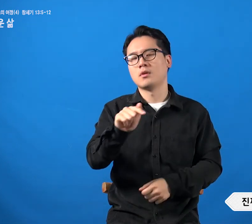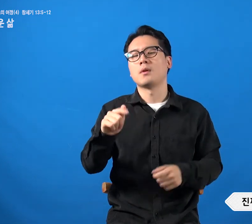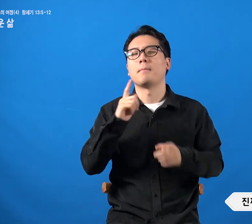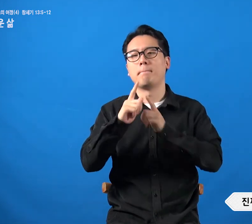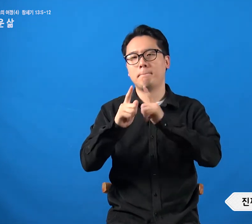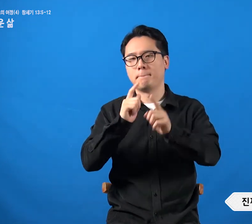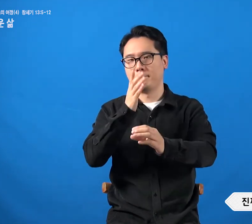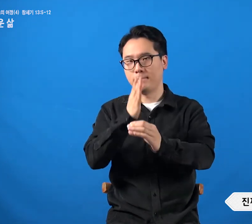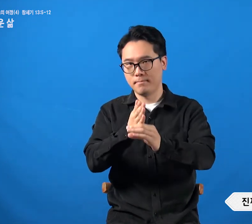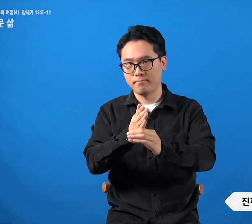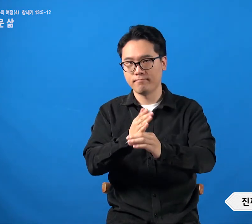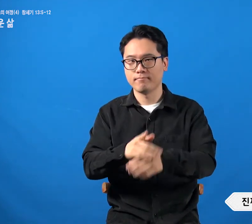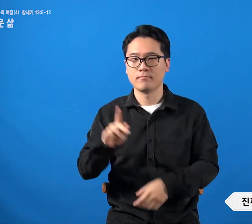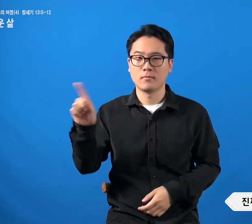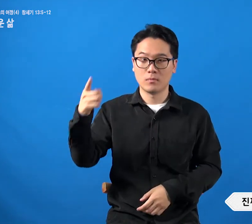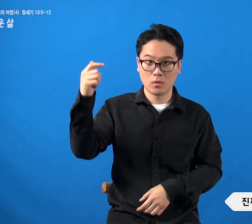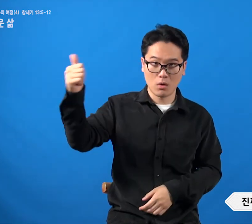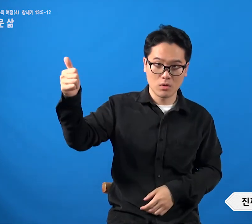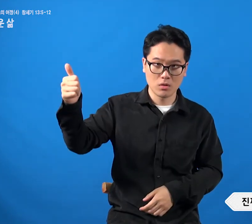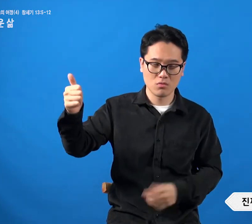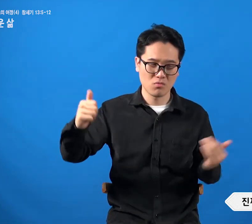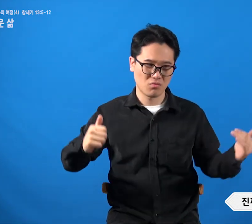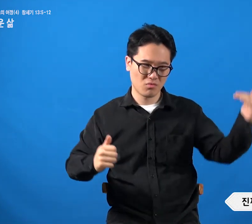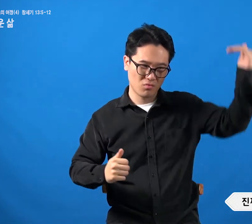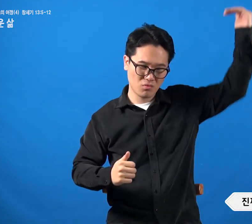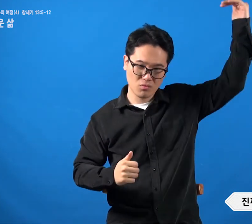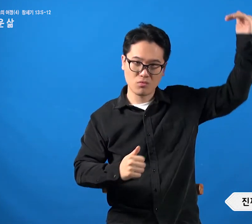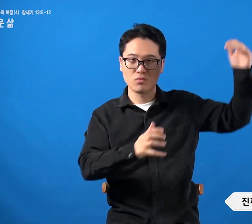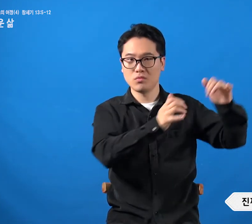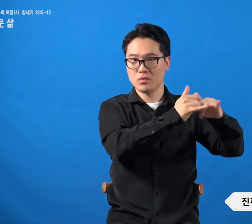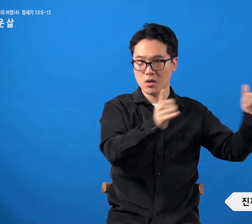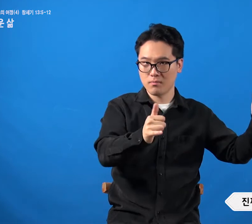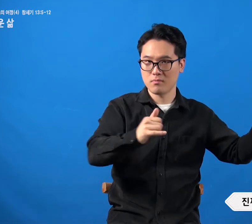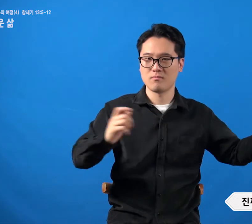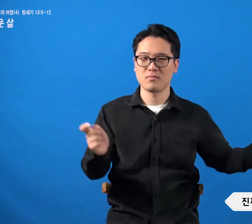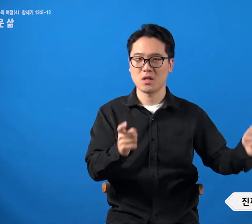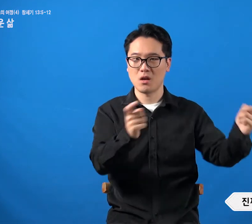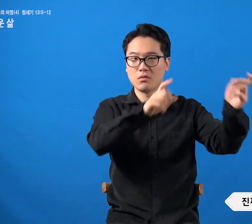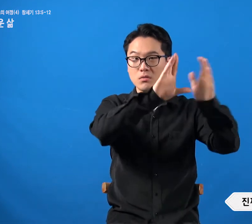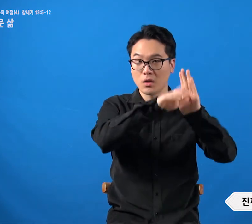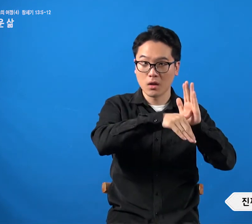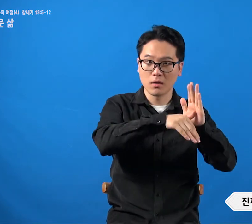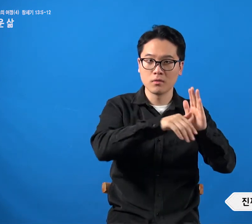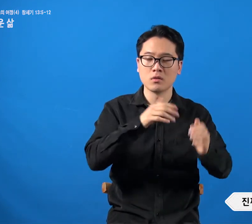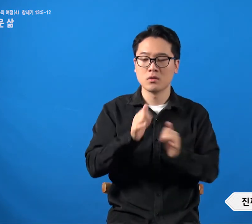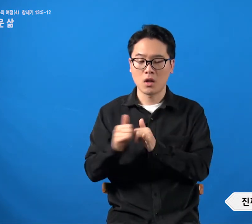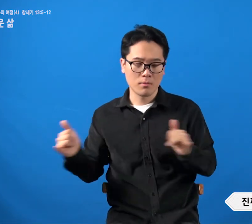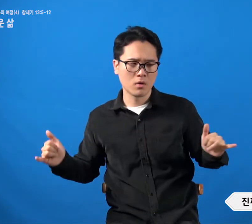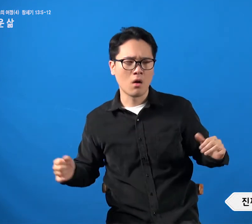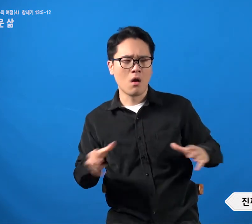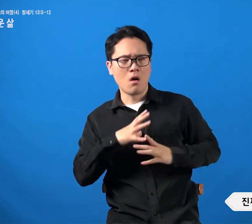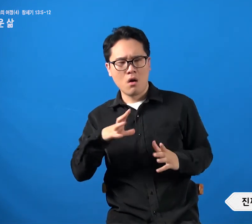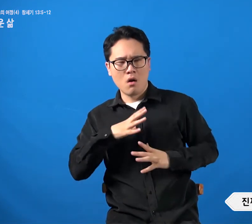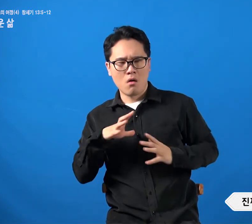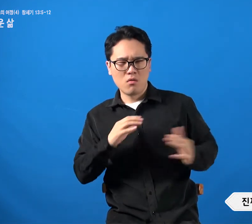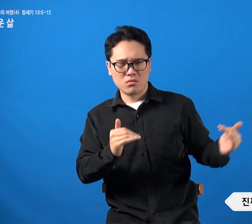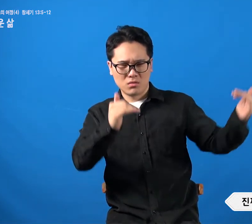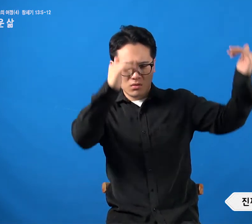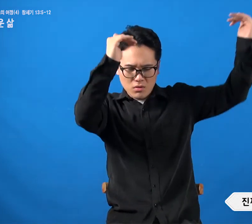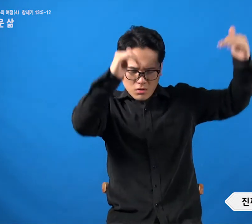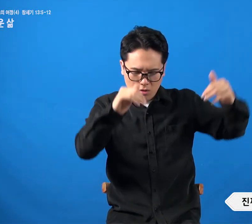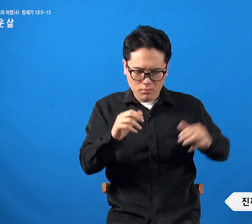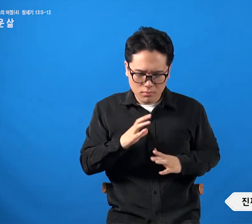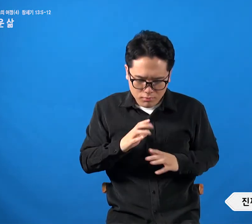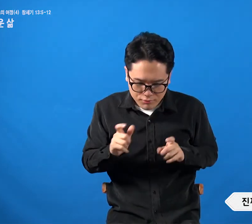다윗과 골리앗이 싸울 때 사람들은 골리앗의 그 엄청나게 크고 위대함에 떨고 있었지만 다윗의